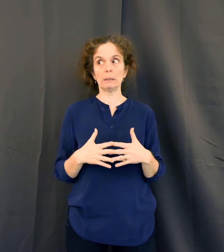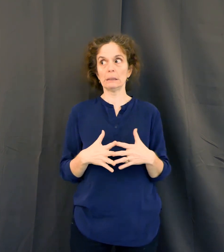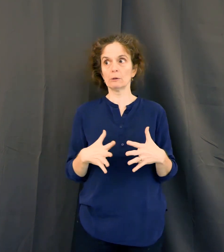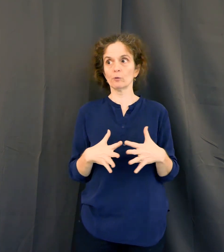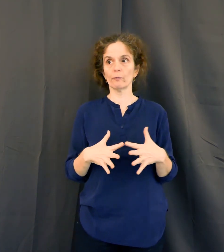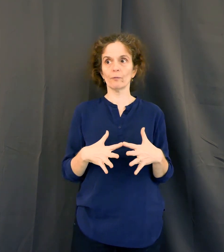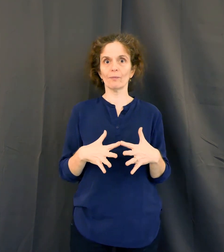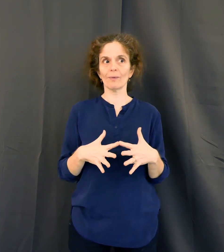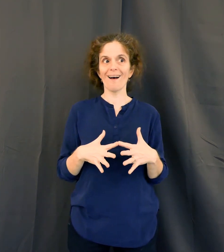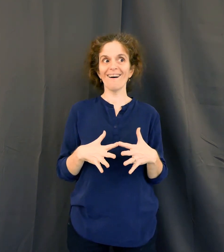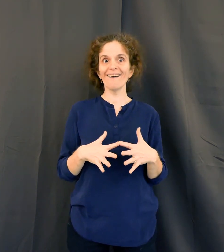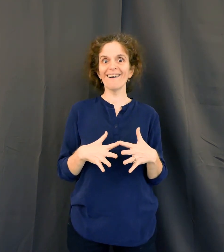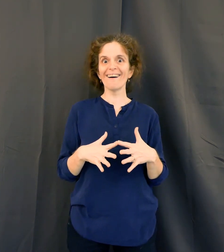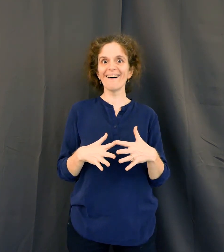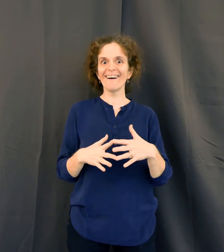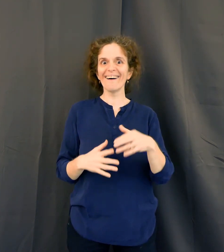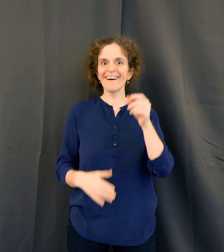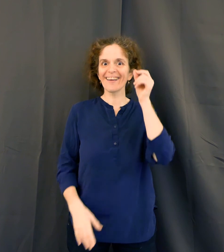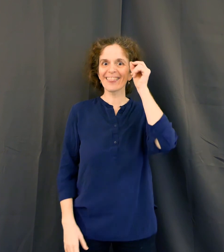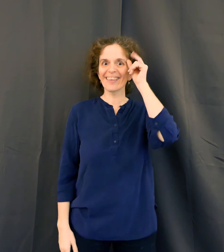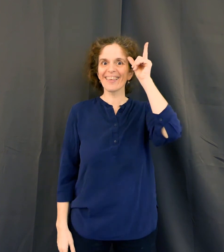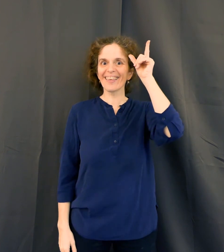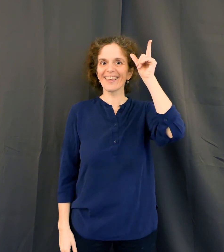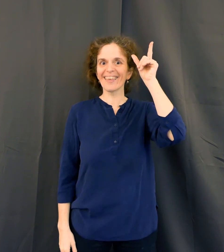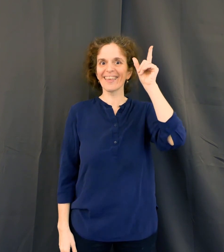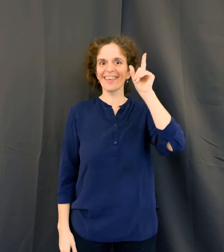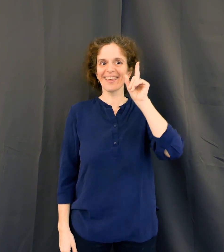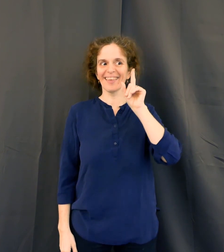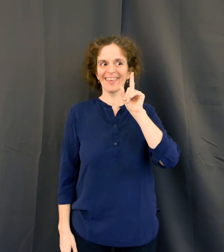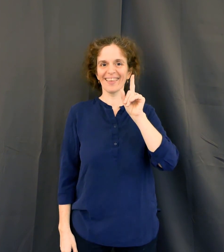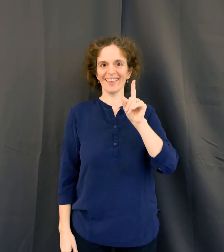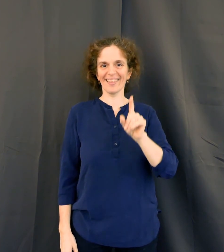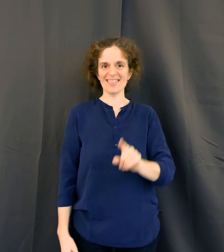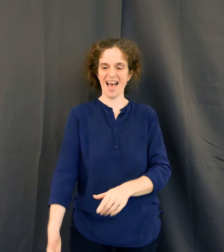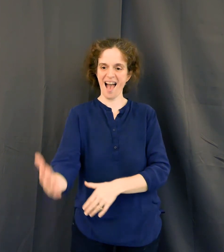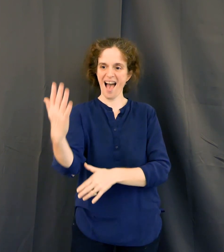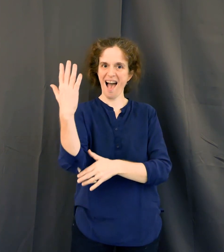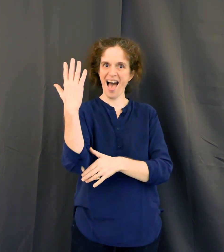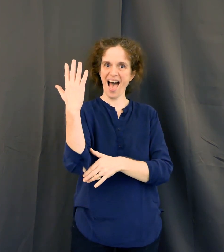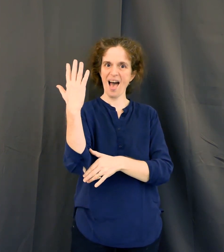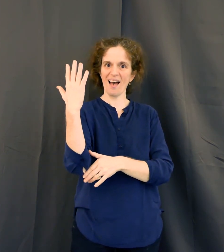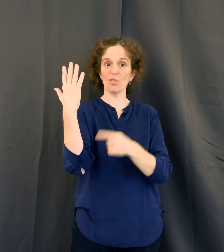ça. Ah. Il a une idée.